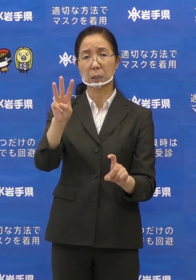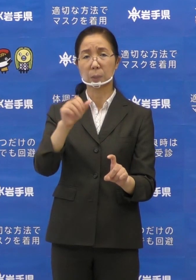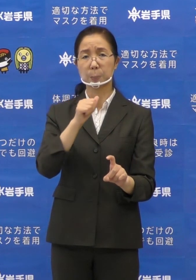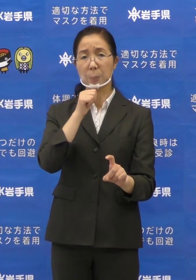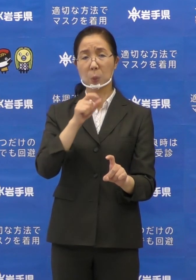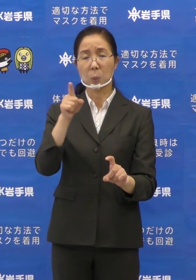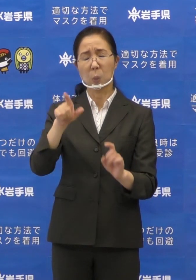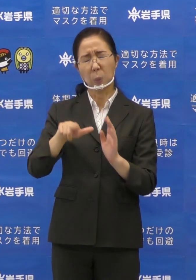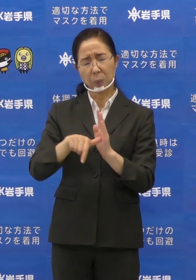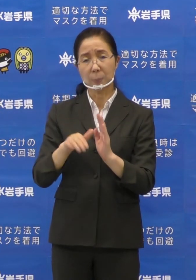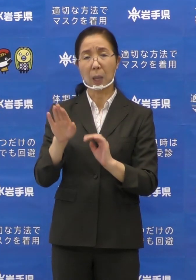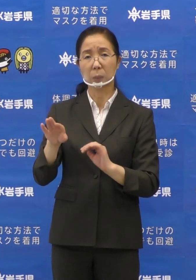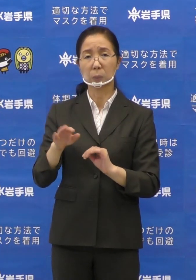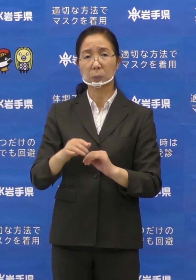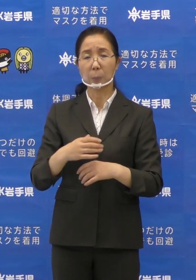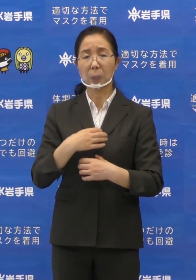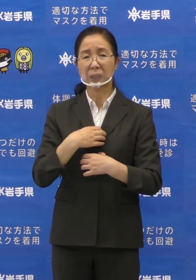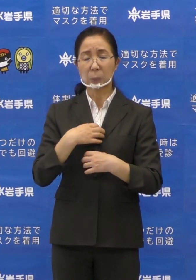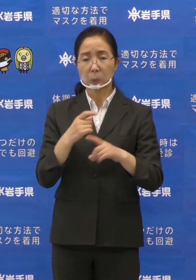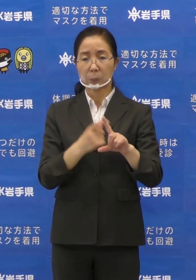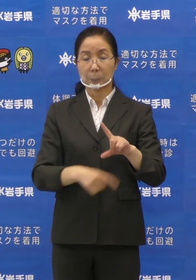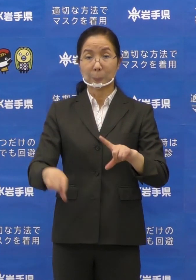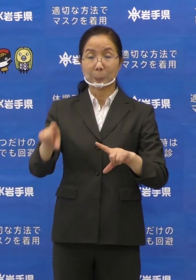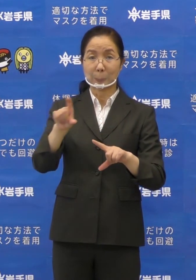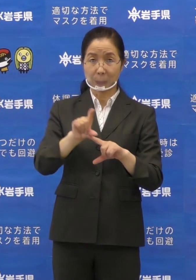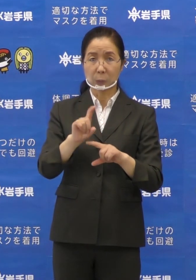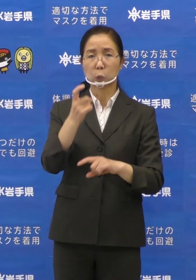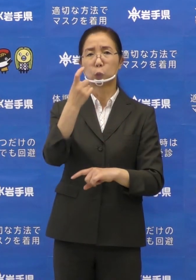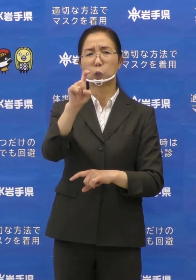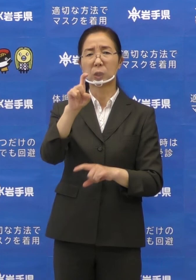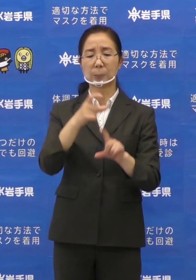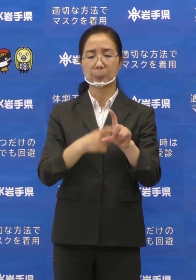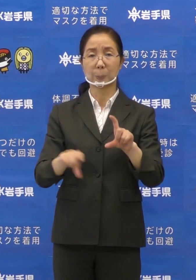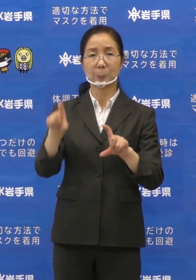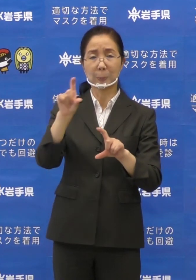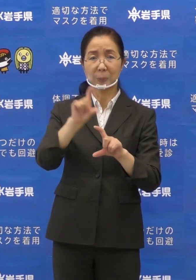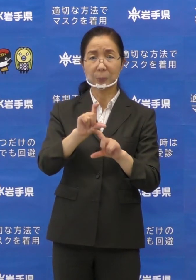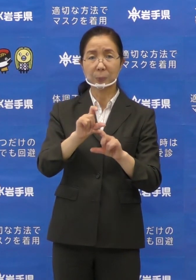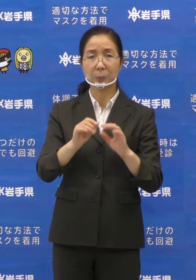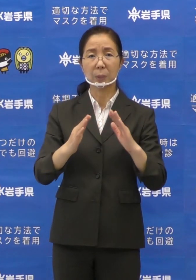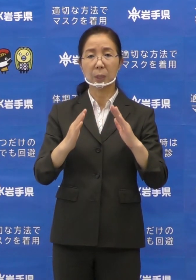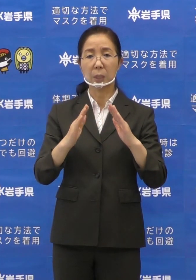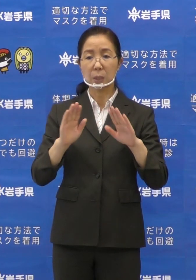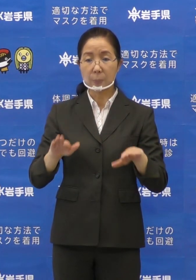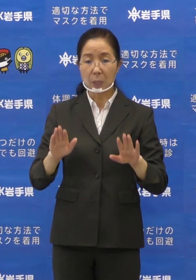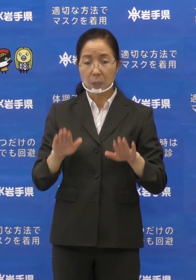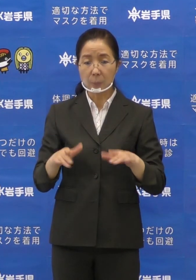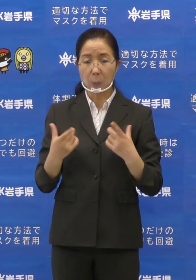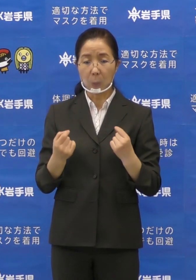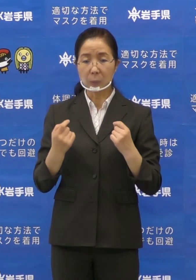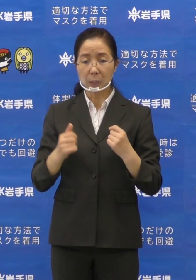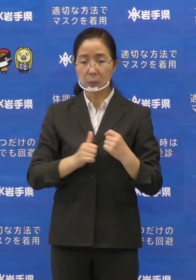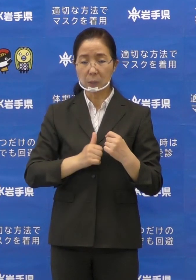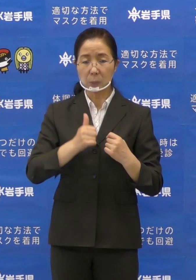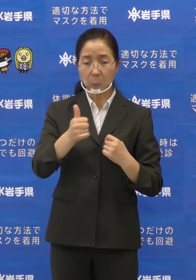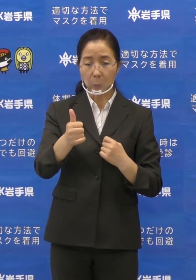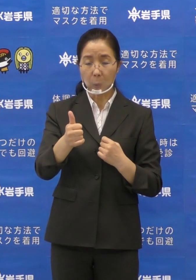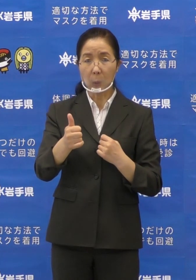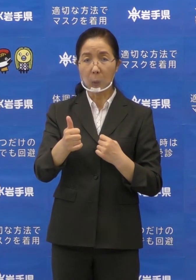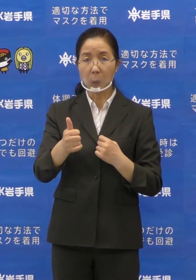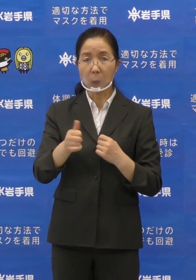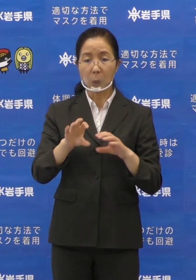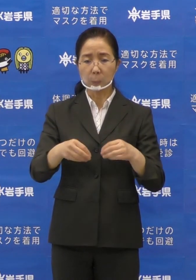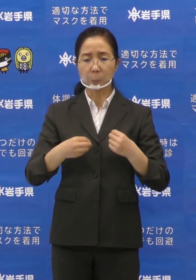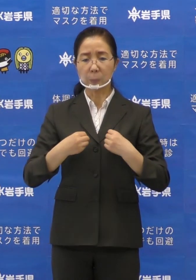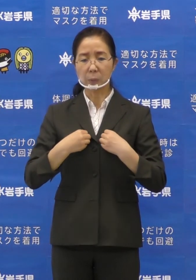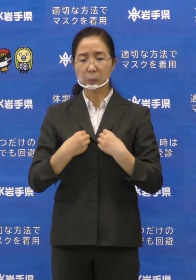ど、リスクはこう10倍に高まっていると、外に出て同じようなことをして感染する確率が10倍に高ま